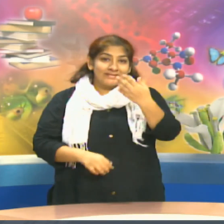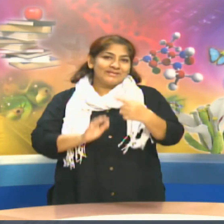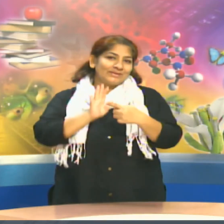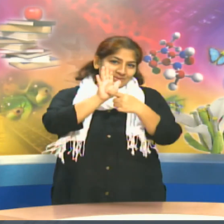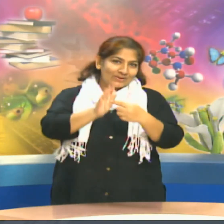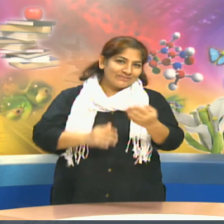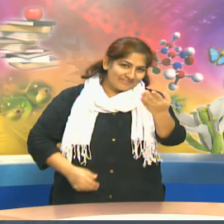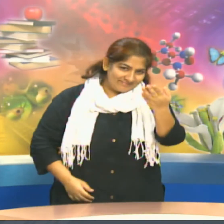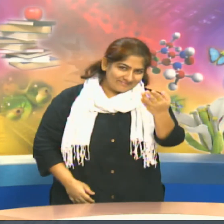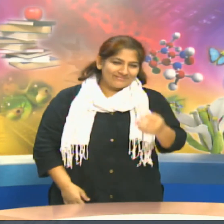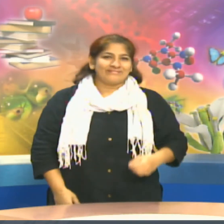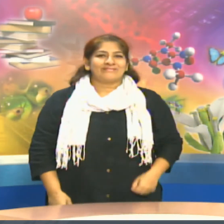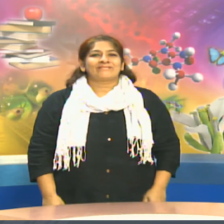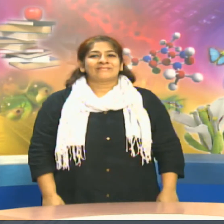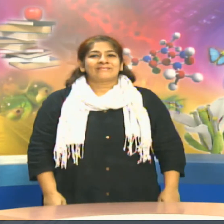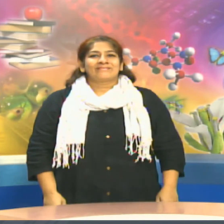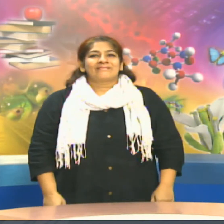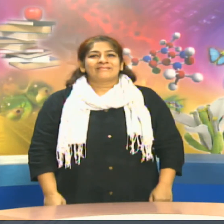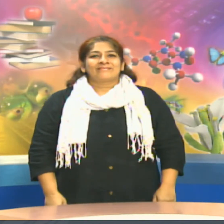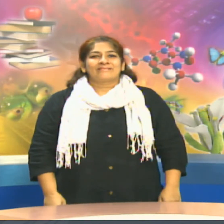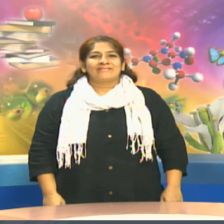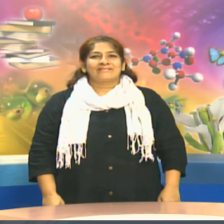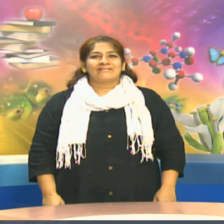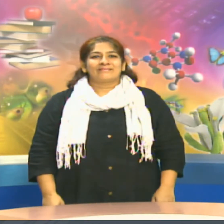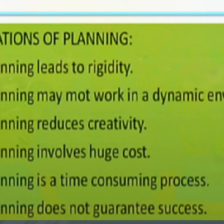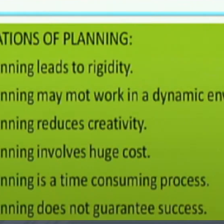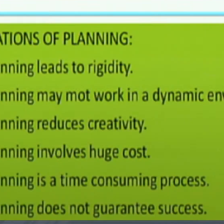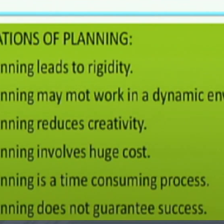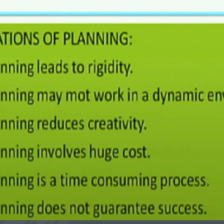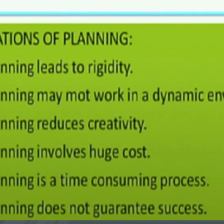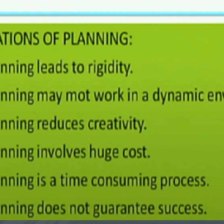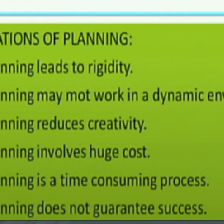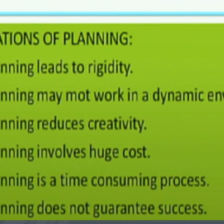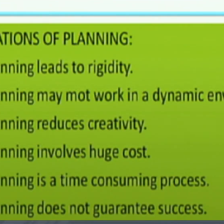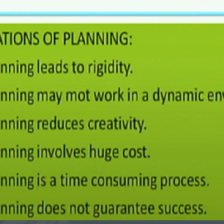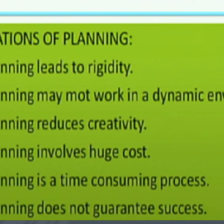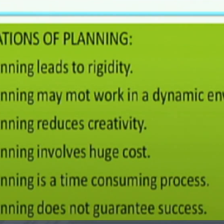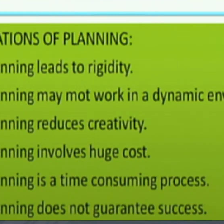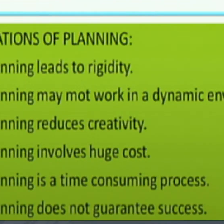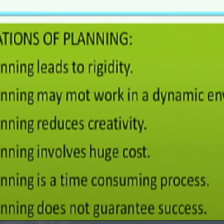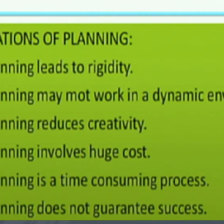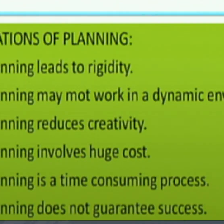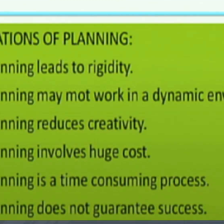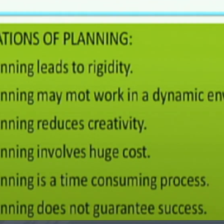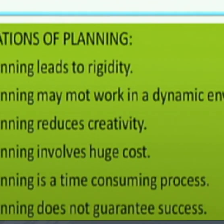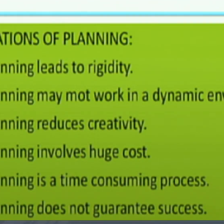really important to control all these points. Now, let us have a look at this slide.